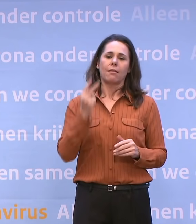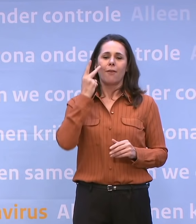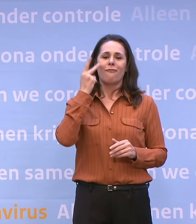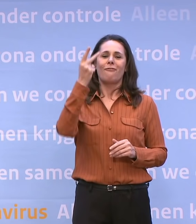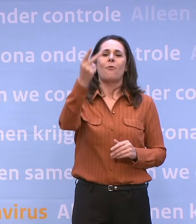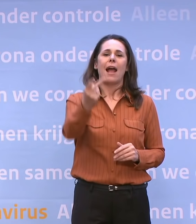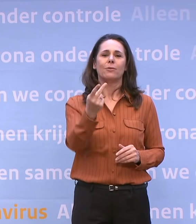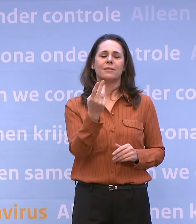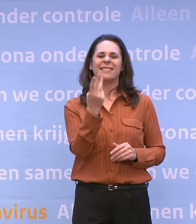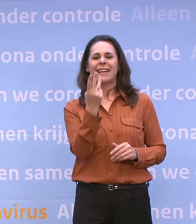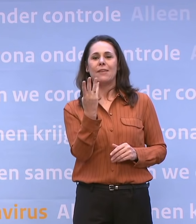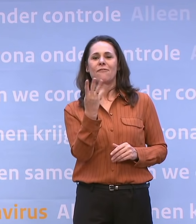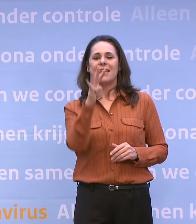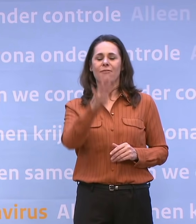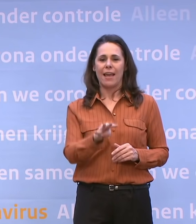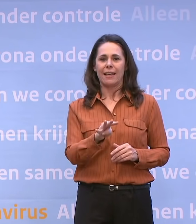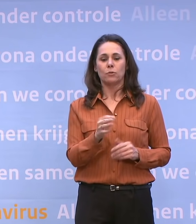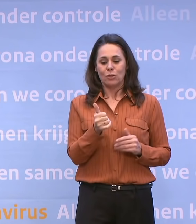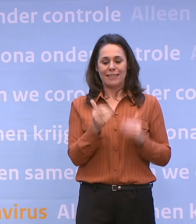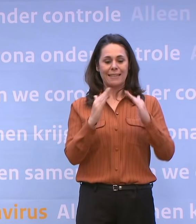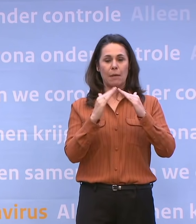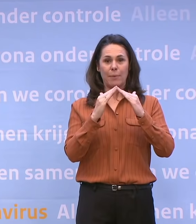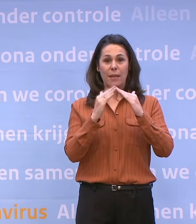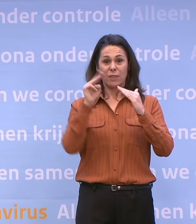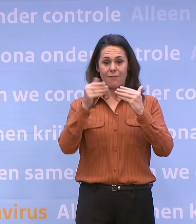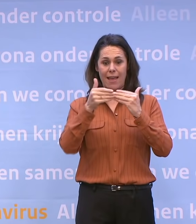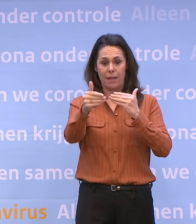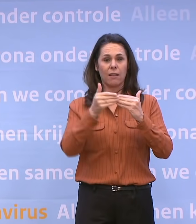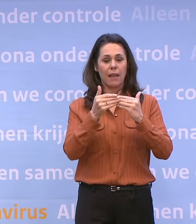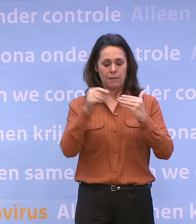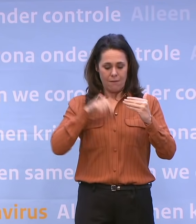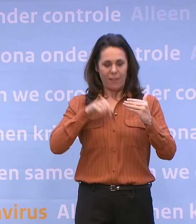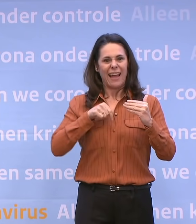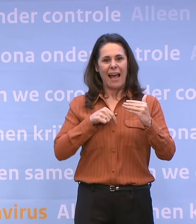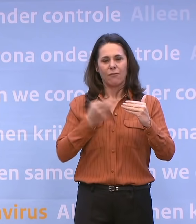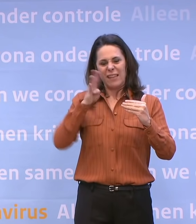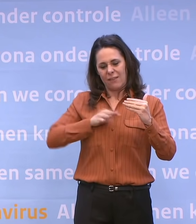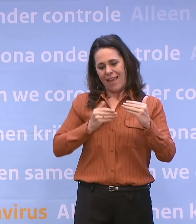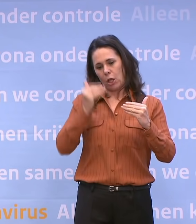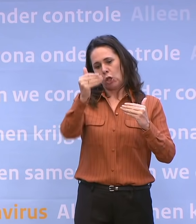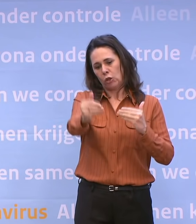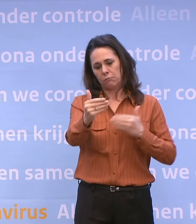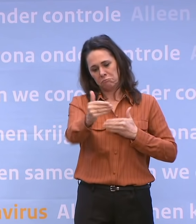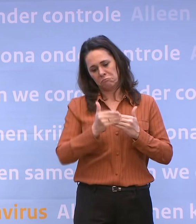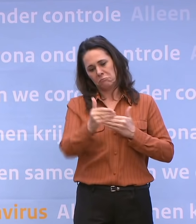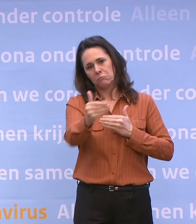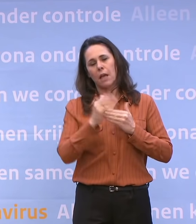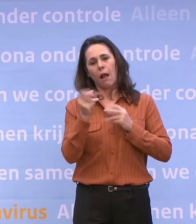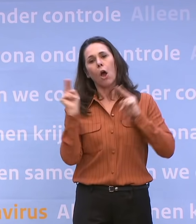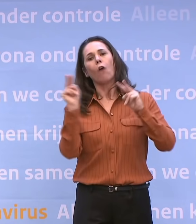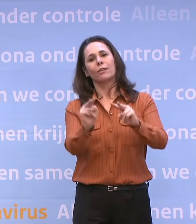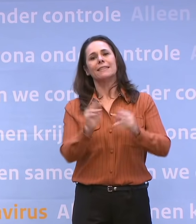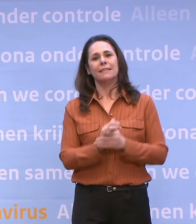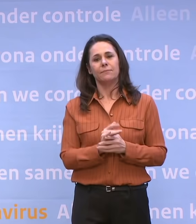die 3-4 weken. Dus de 3 weken vanaf 6 april, wat 4 weken is van vanaf vandaag. Ongeveer 4 weken vanaf vandaag. Dat is wat we nu kunnen overzien.